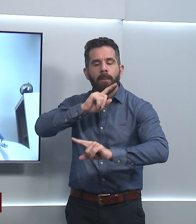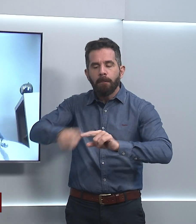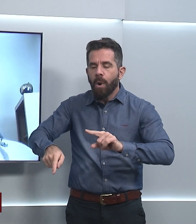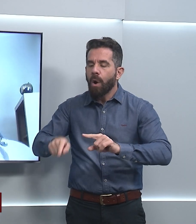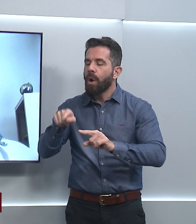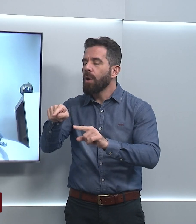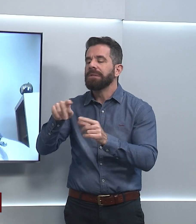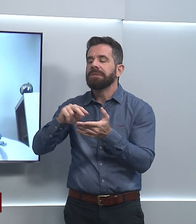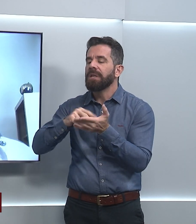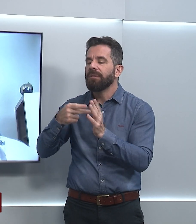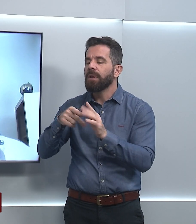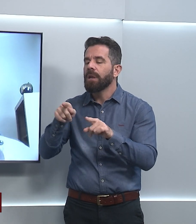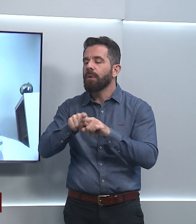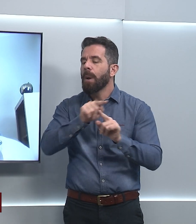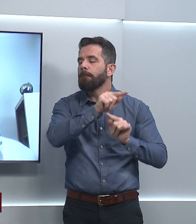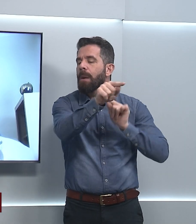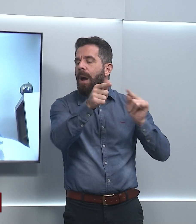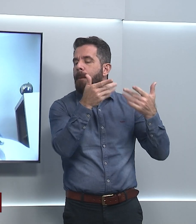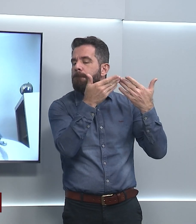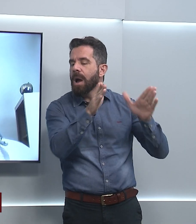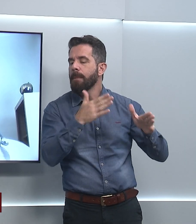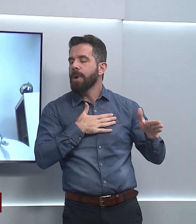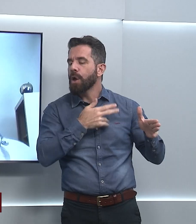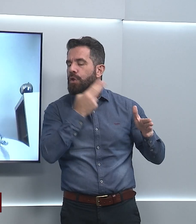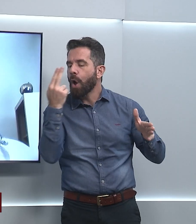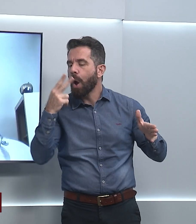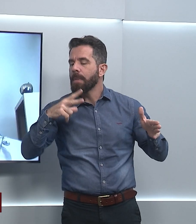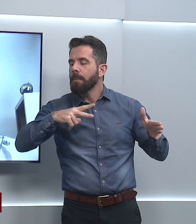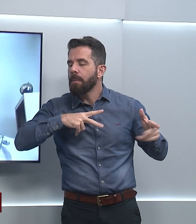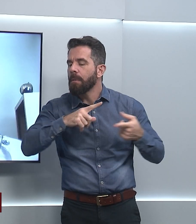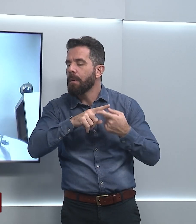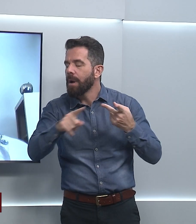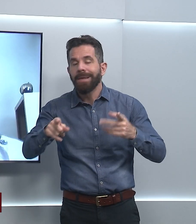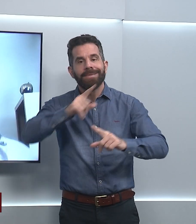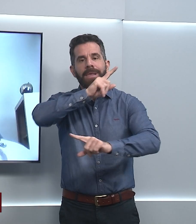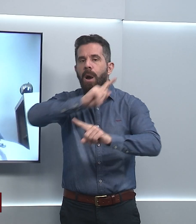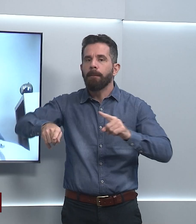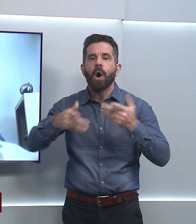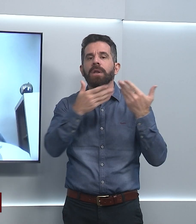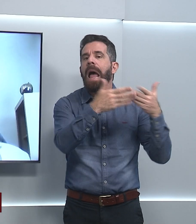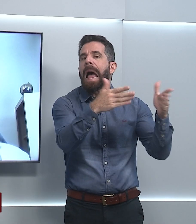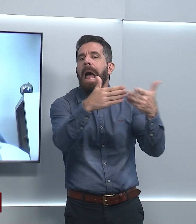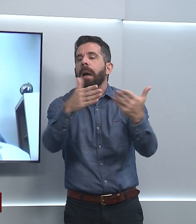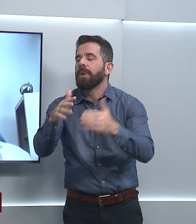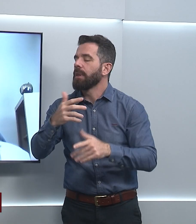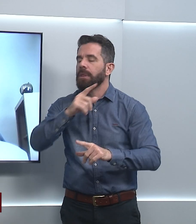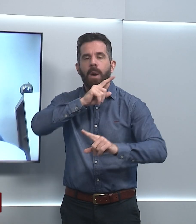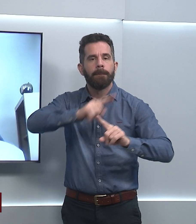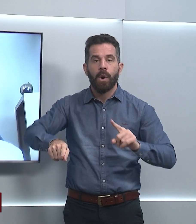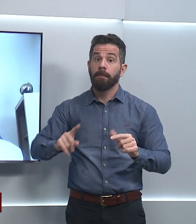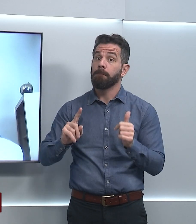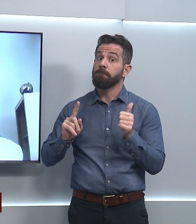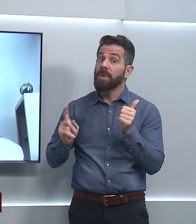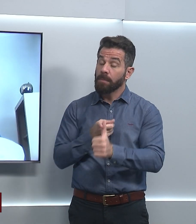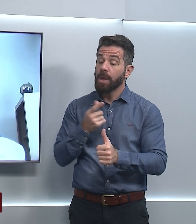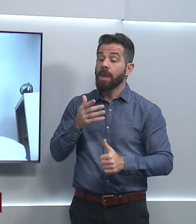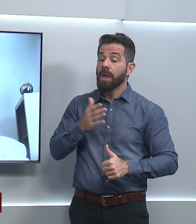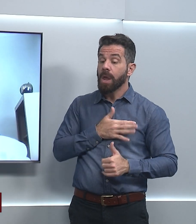contratação sem que haja ali uma aprovação sua por aquele sistema do Banco Central. Ou seja, você